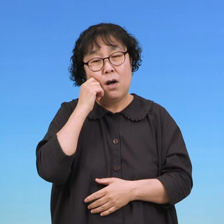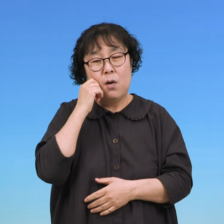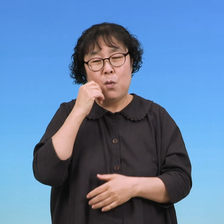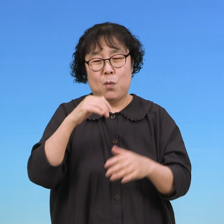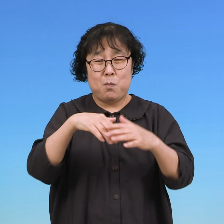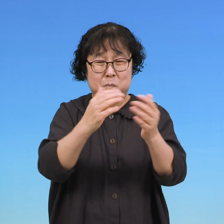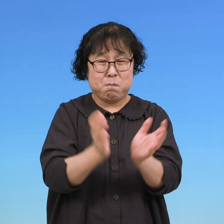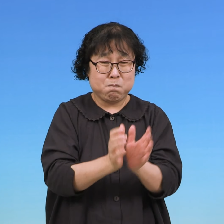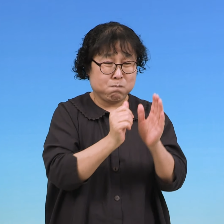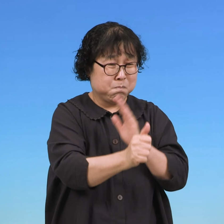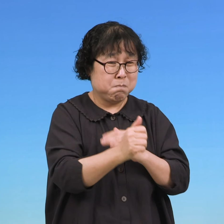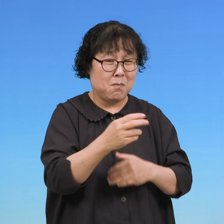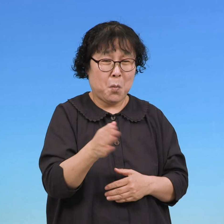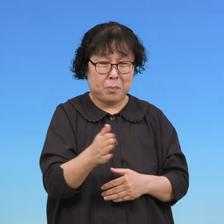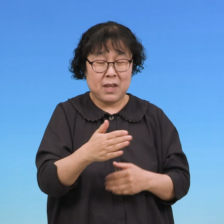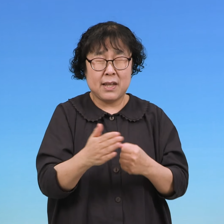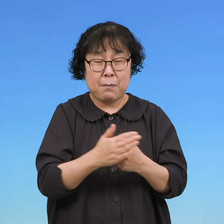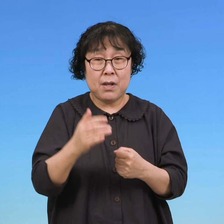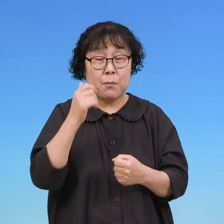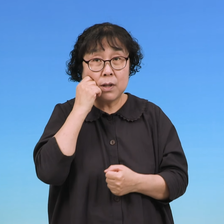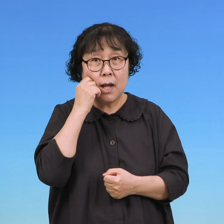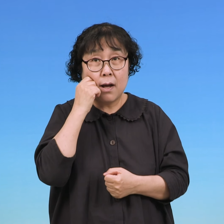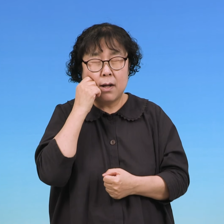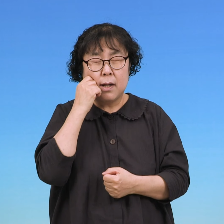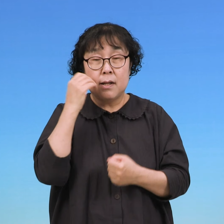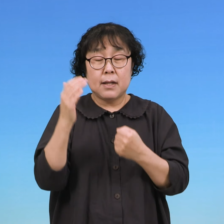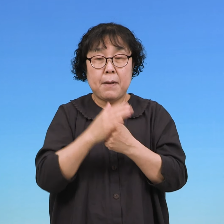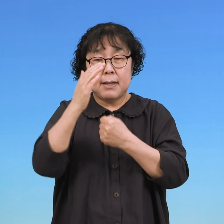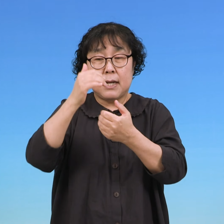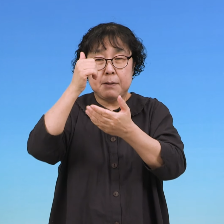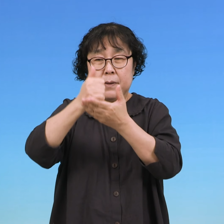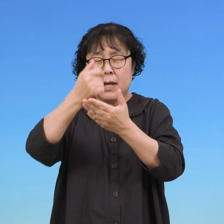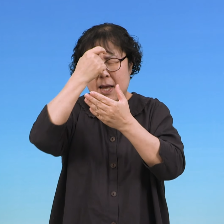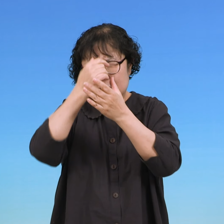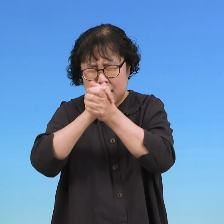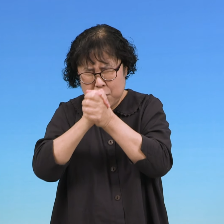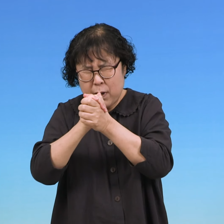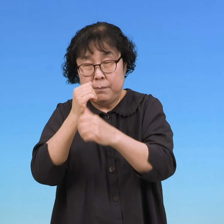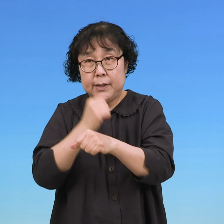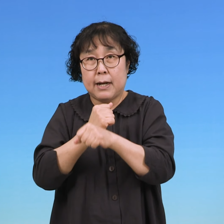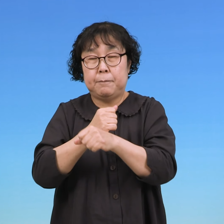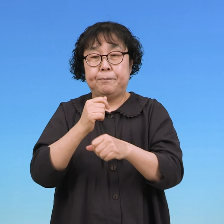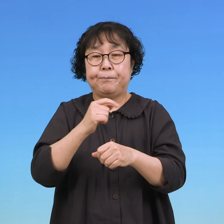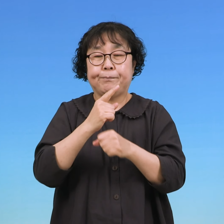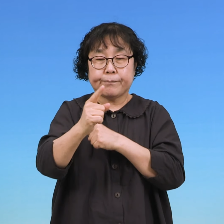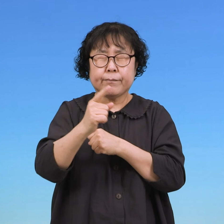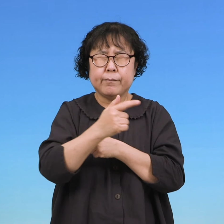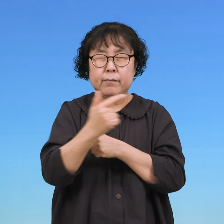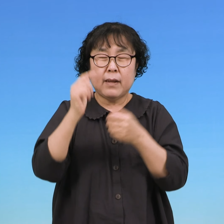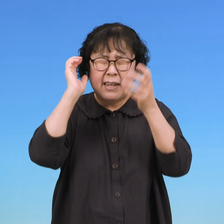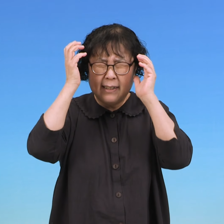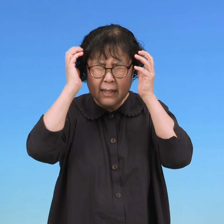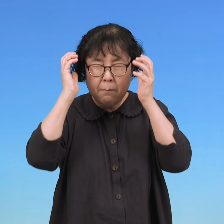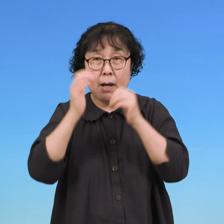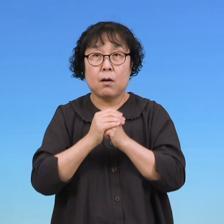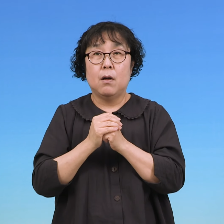순장님이 안 계시는데 다락방 어떻게 하느냐고요. 그게 하나님께 부르짖는 거죠. 하나님 내년에 너무